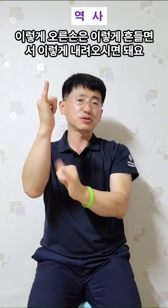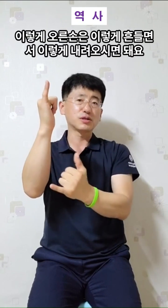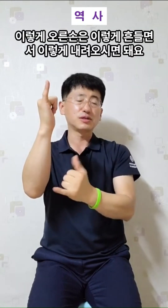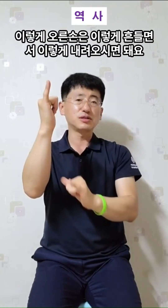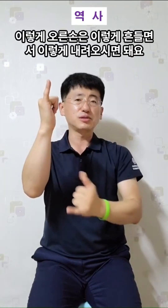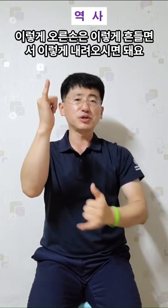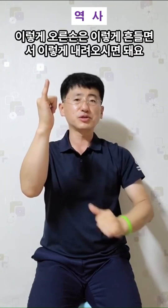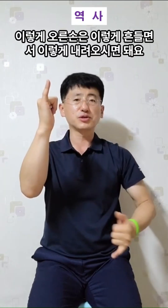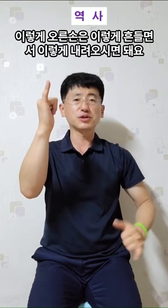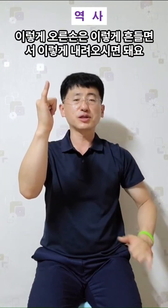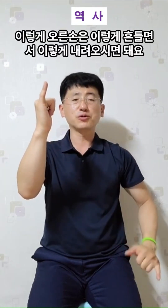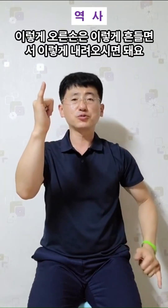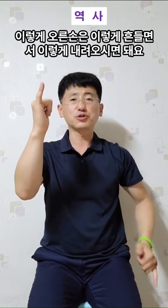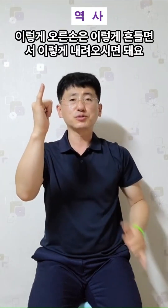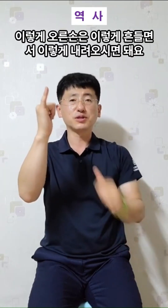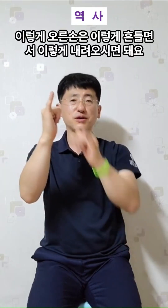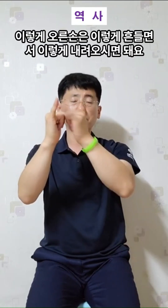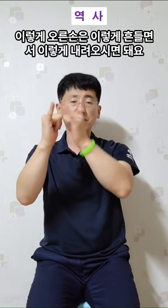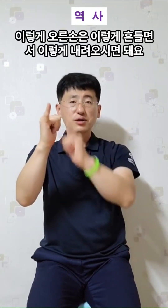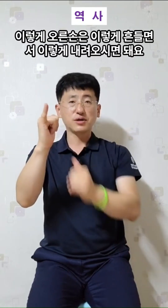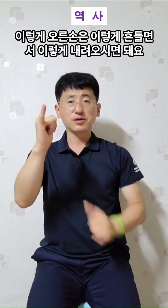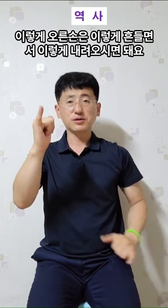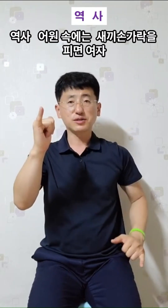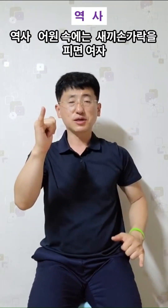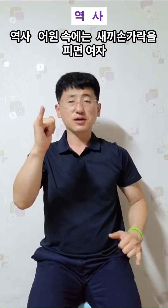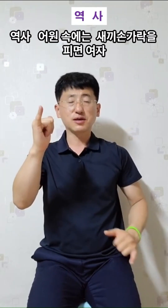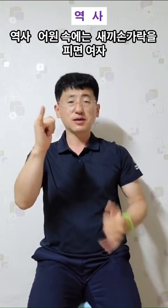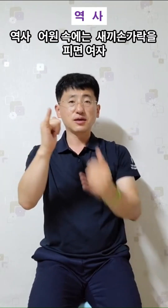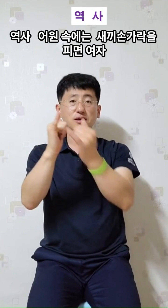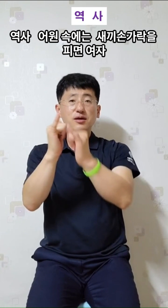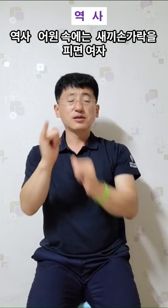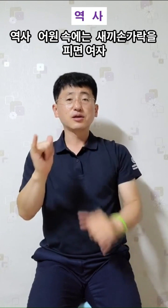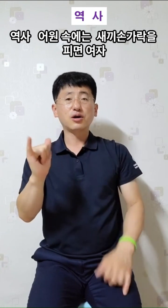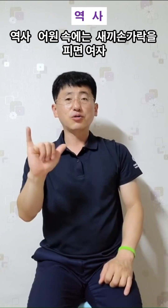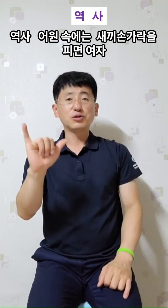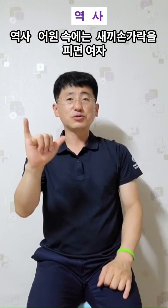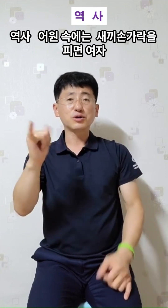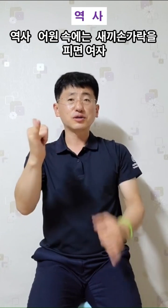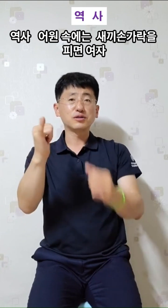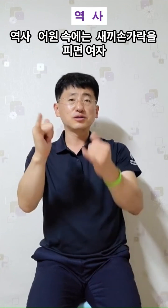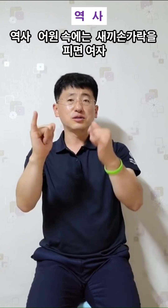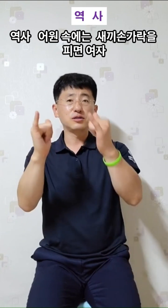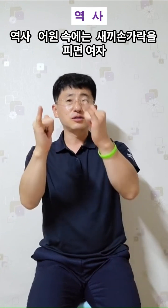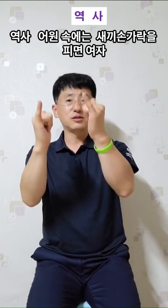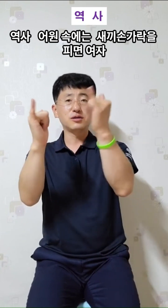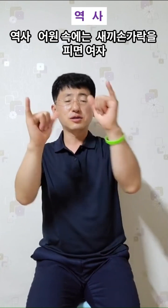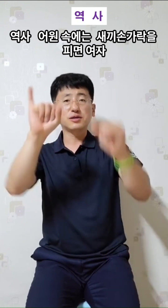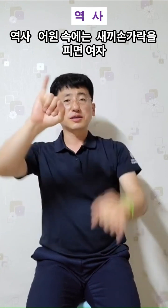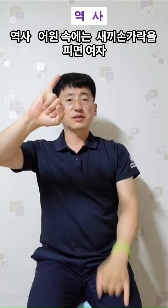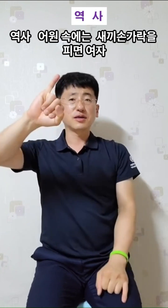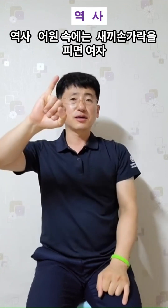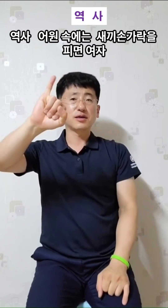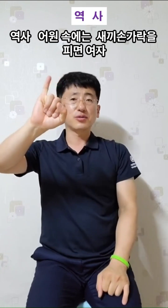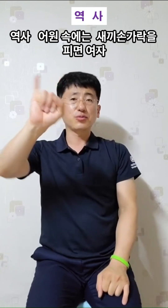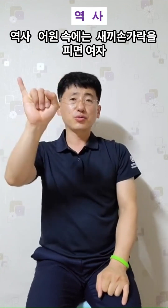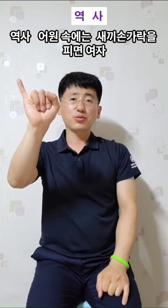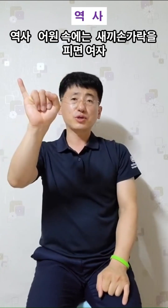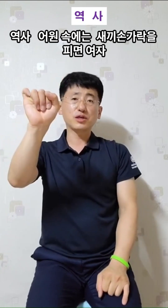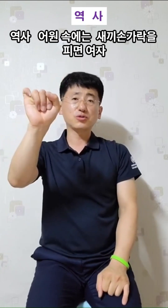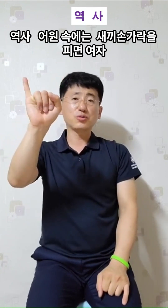이렇게 흔들면서 이렇게 내려오시면 돼요. 역사. 이 어원 속에는 이게